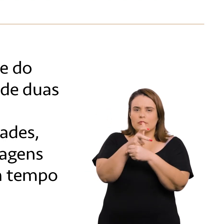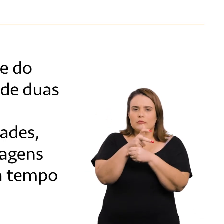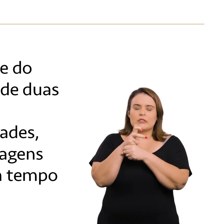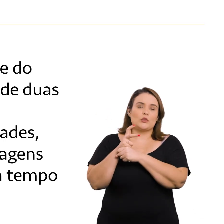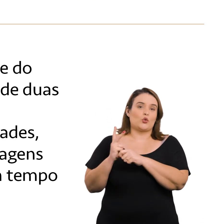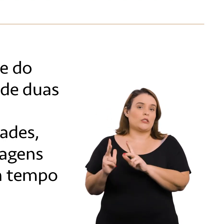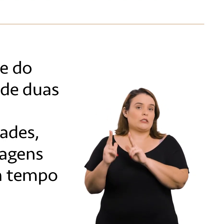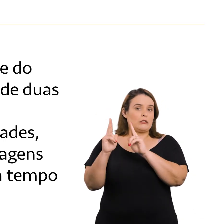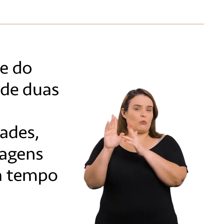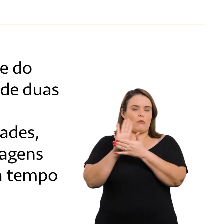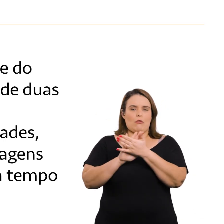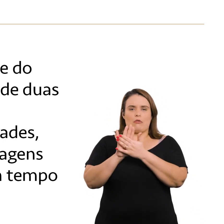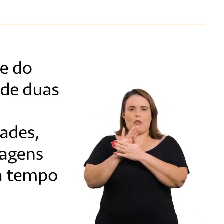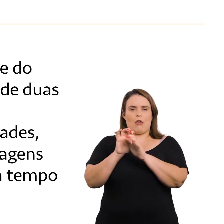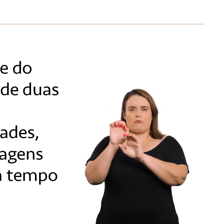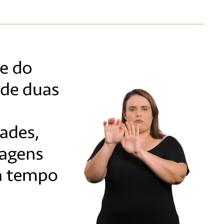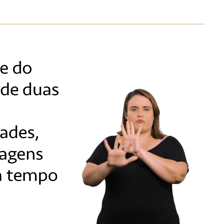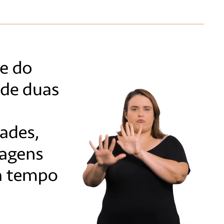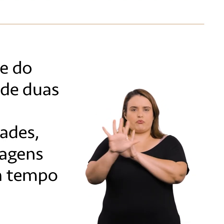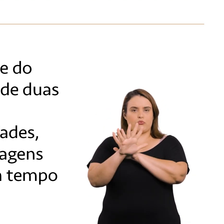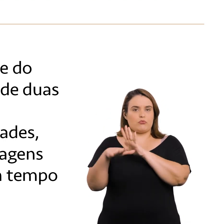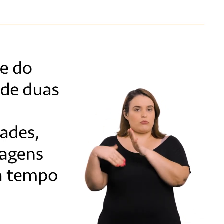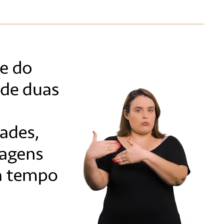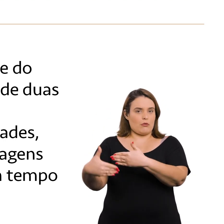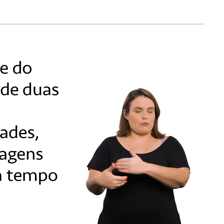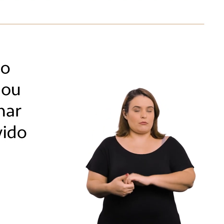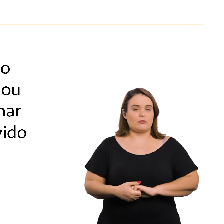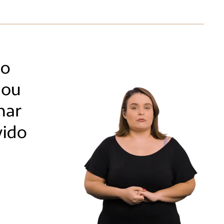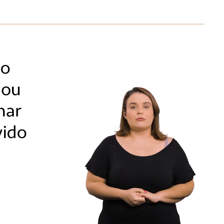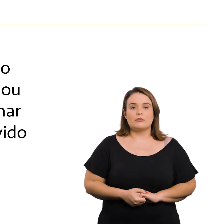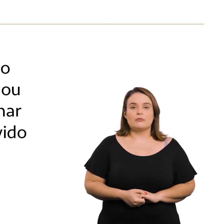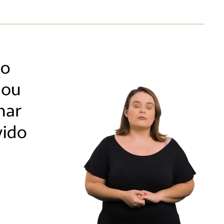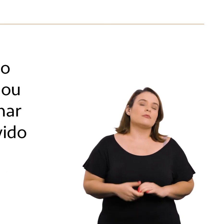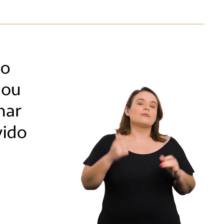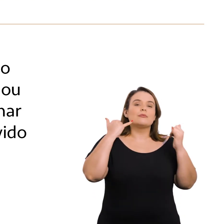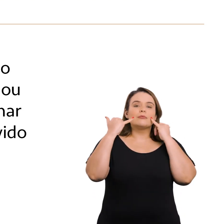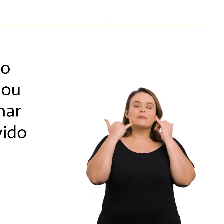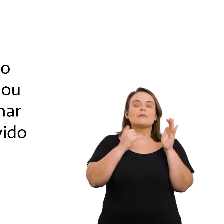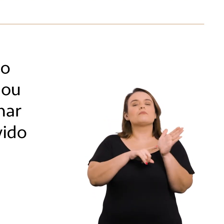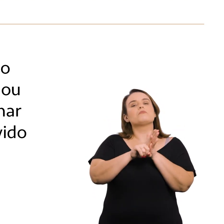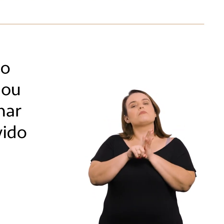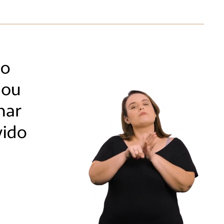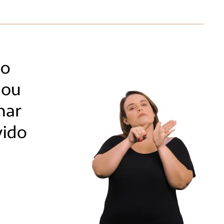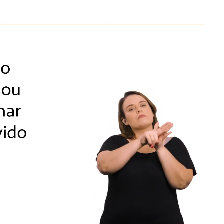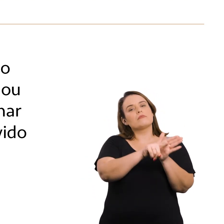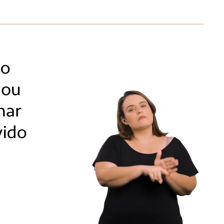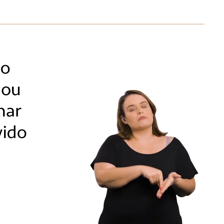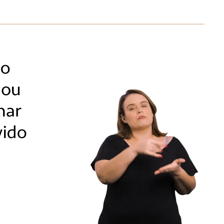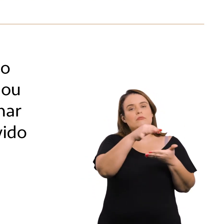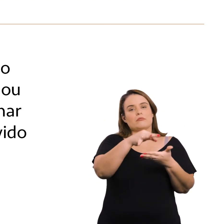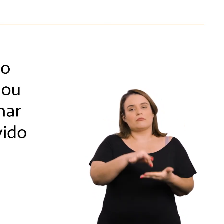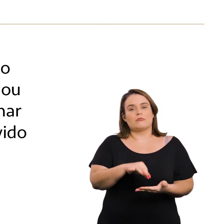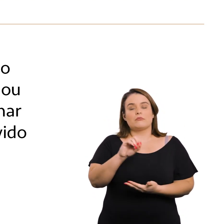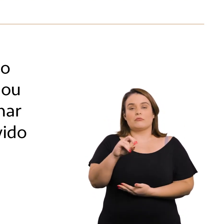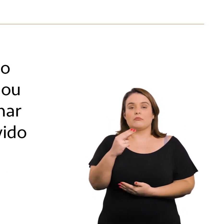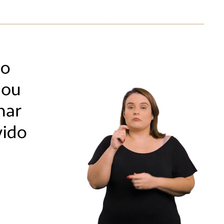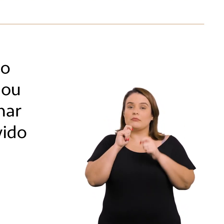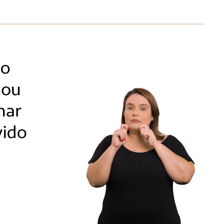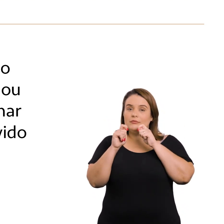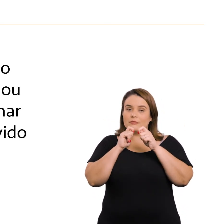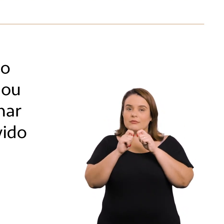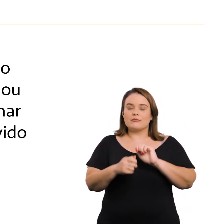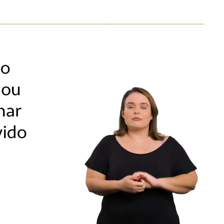imagens sem edição ou filtro, por um tempo determinado, coleta de dados por meio de questionários, checklists